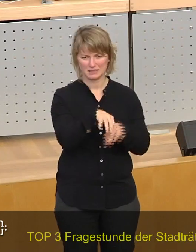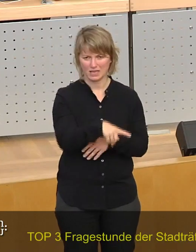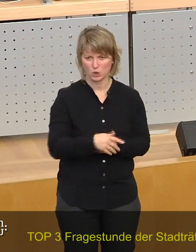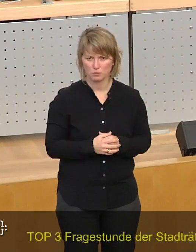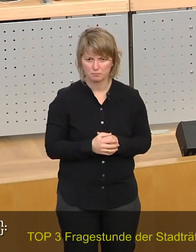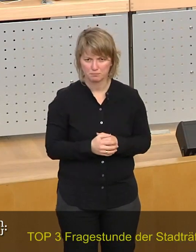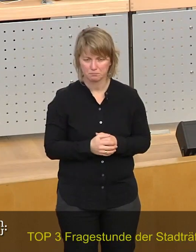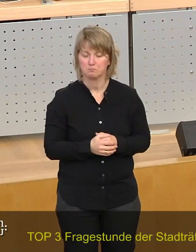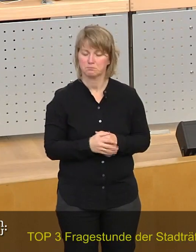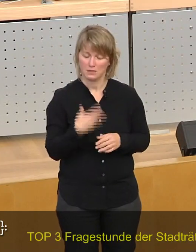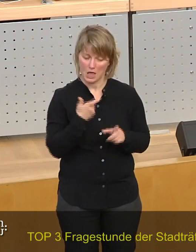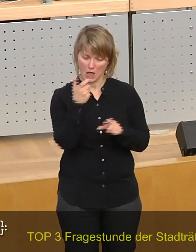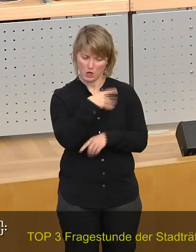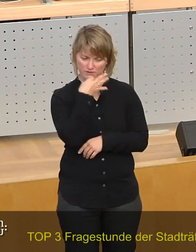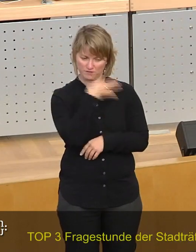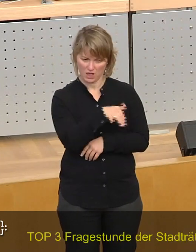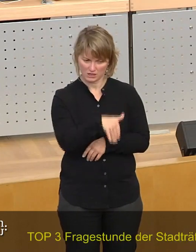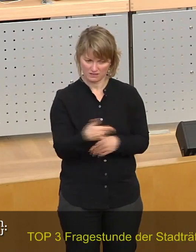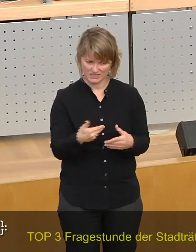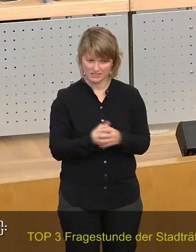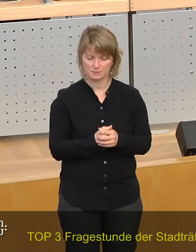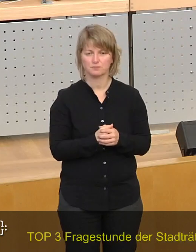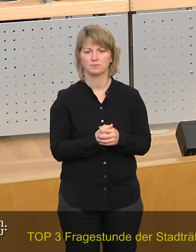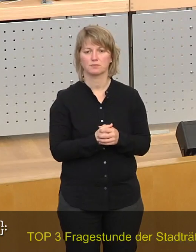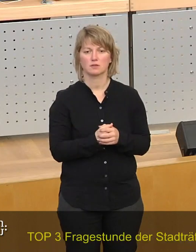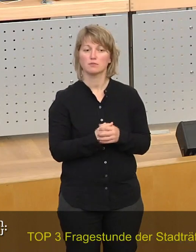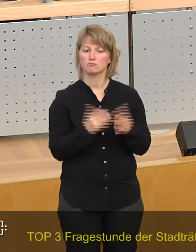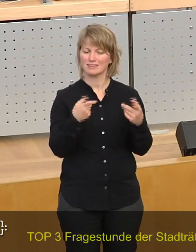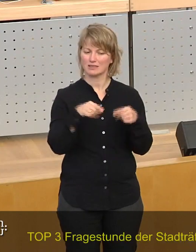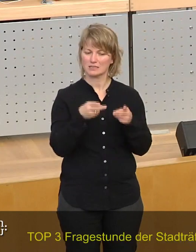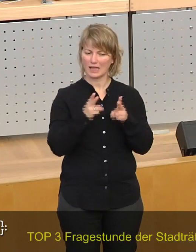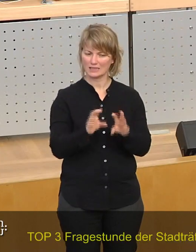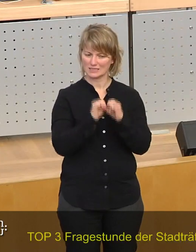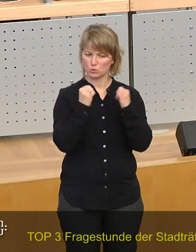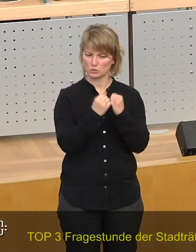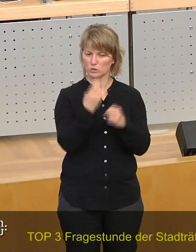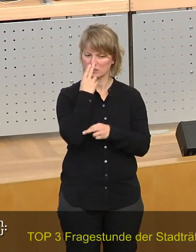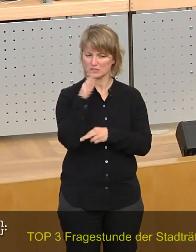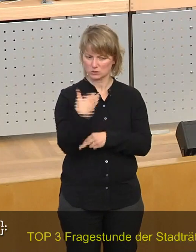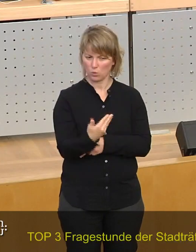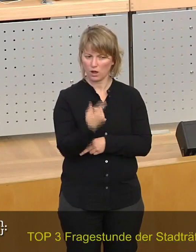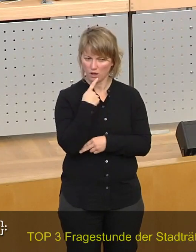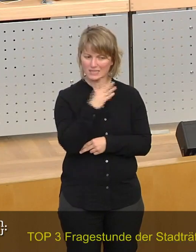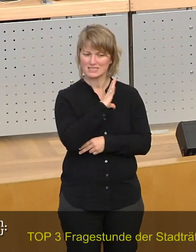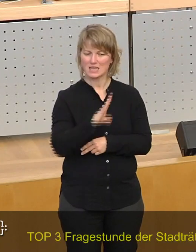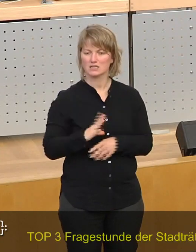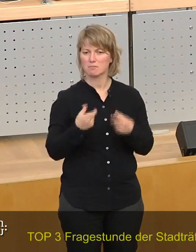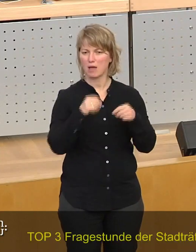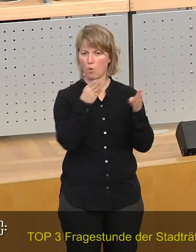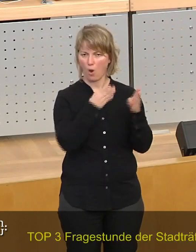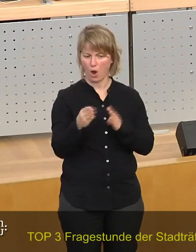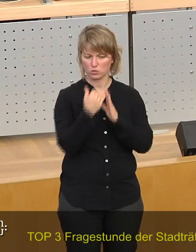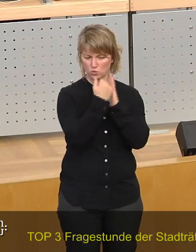Daher folgende Fragen. Da sich die geltende Rechtslage nach Sächsischem Baugesetzbuch, nach Sächsischer Bauordnung für